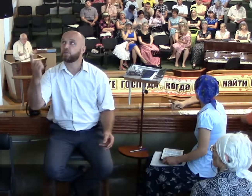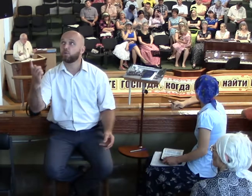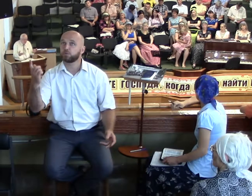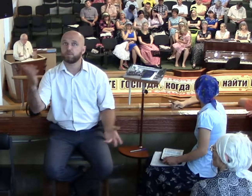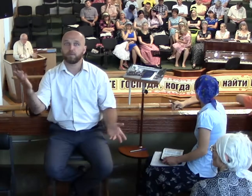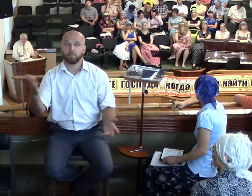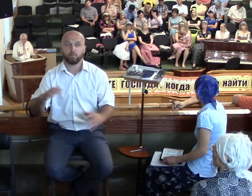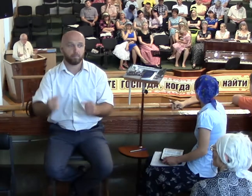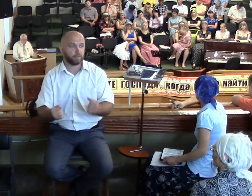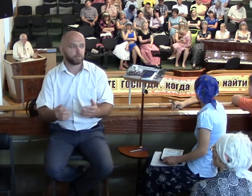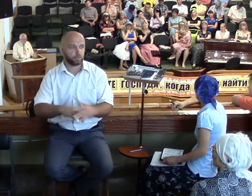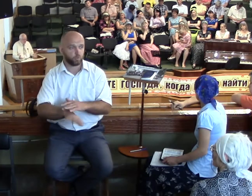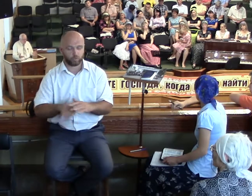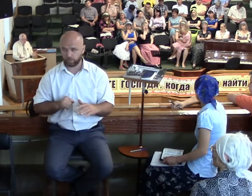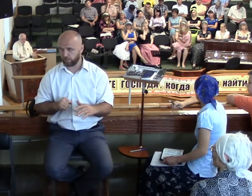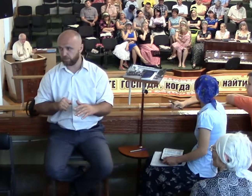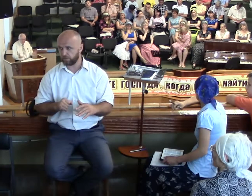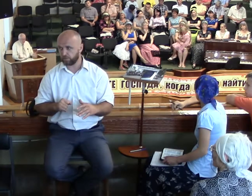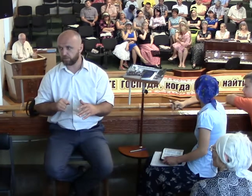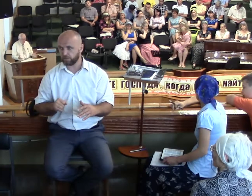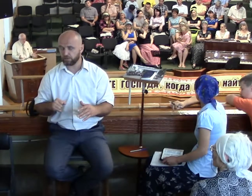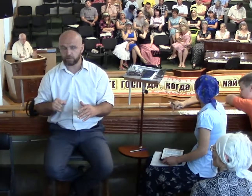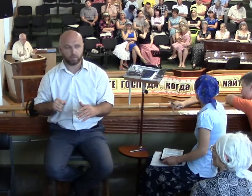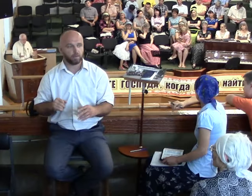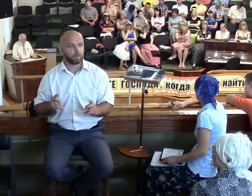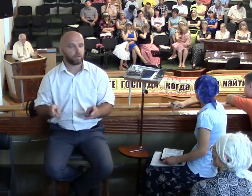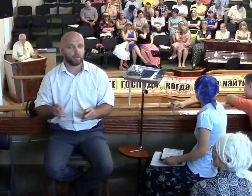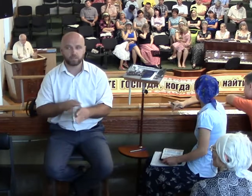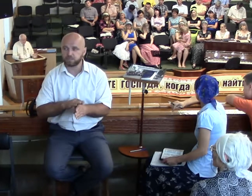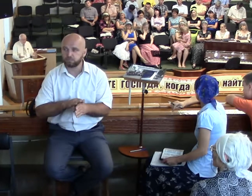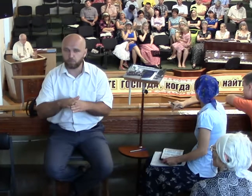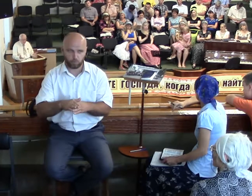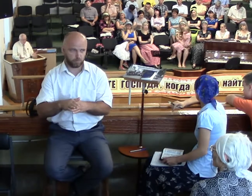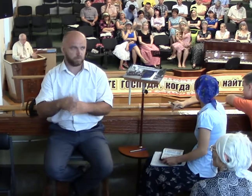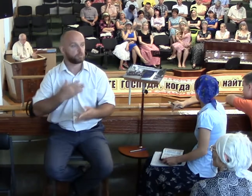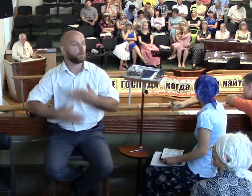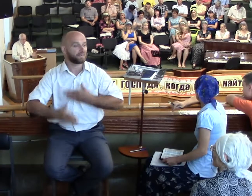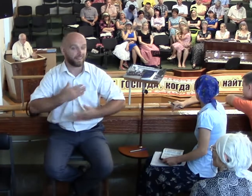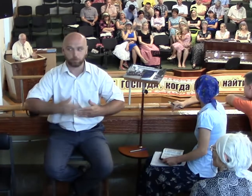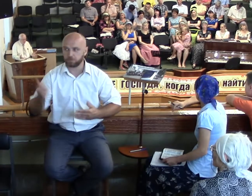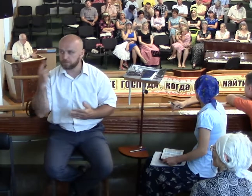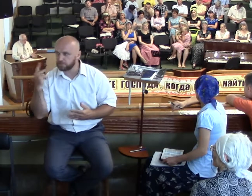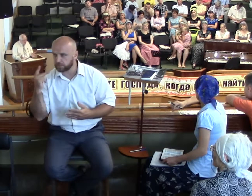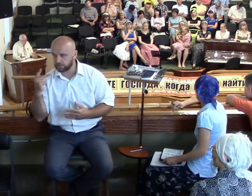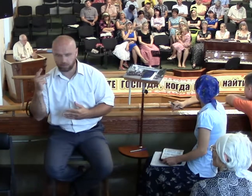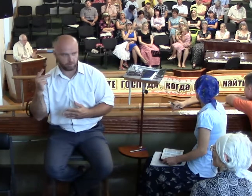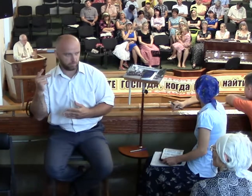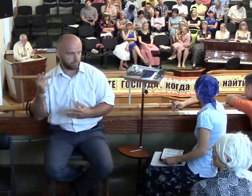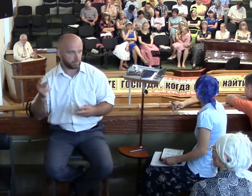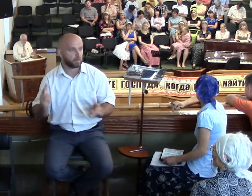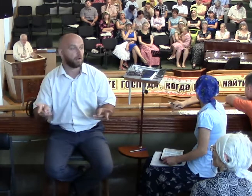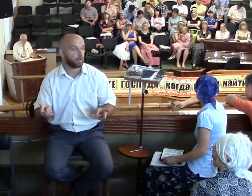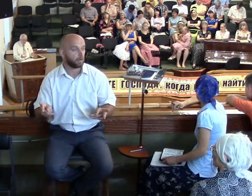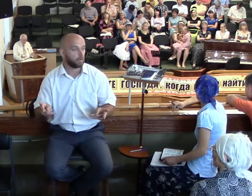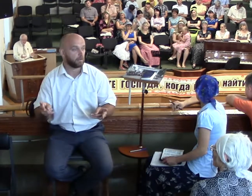как тогда исполнить вот это слово, радуйтесь всегда в Господе. Это нужно иметь